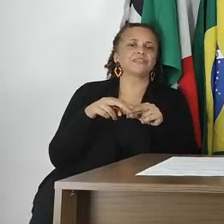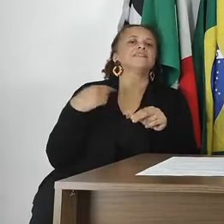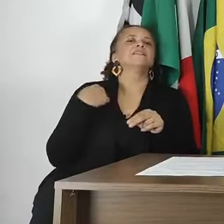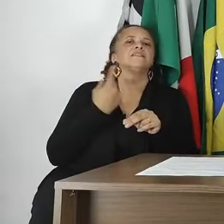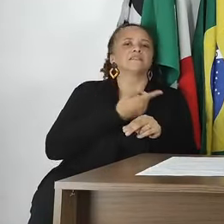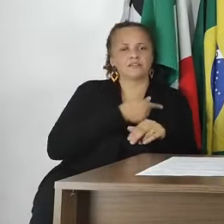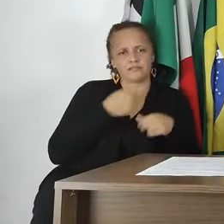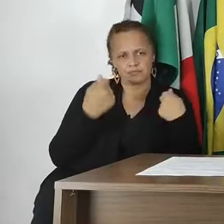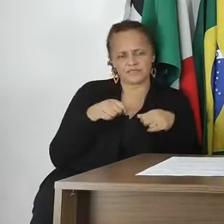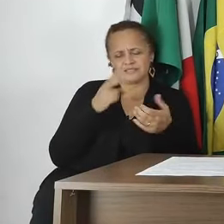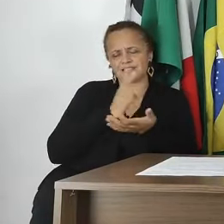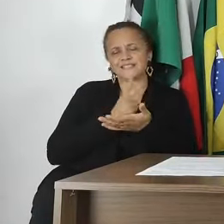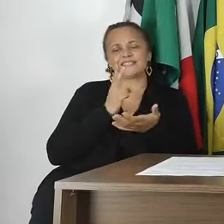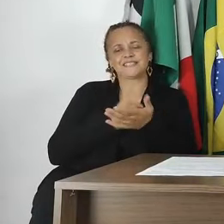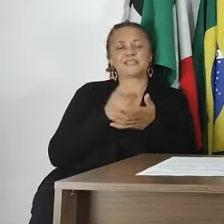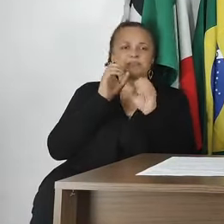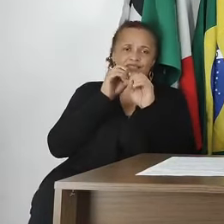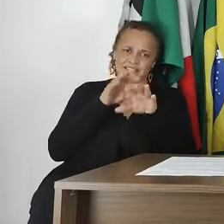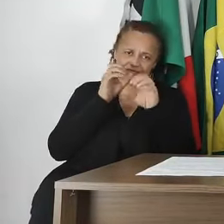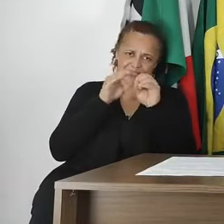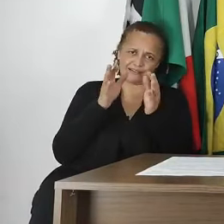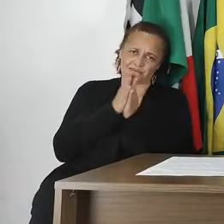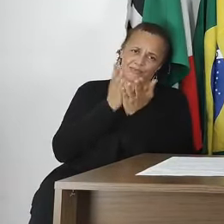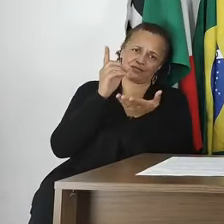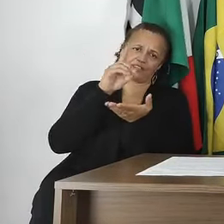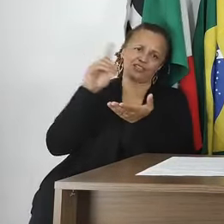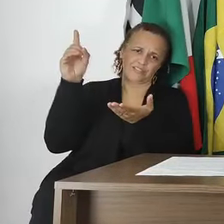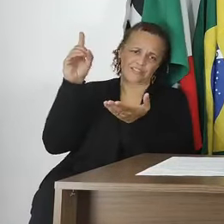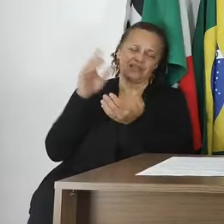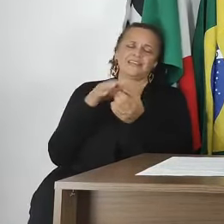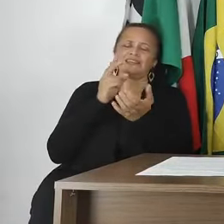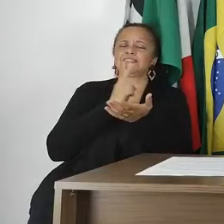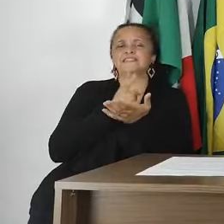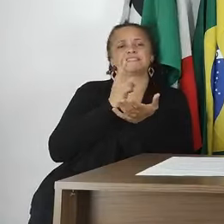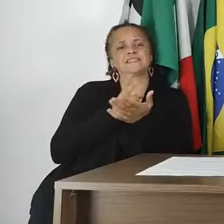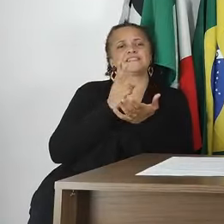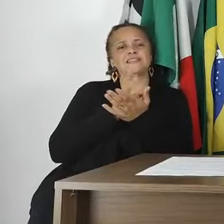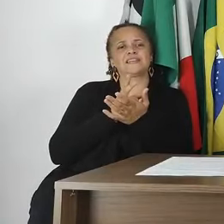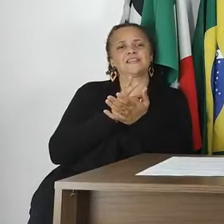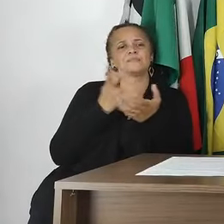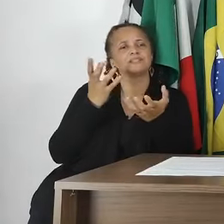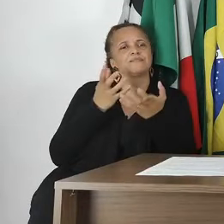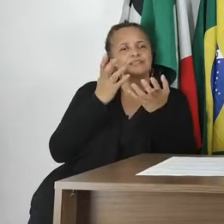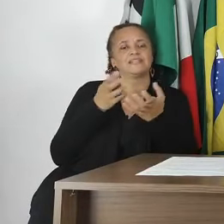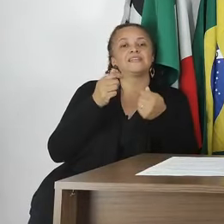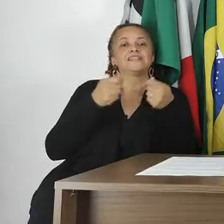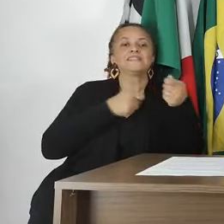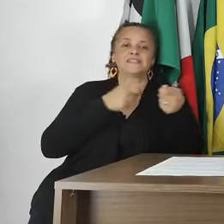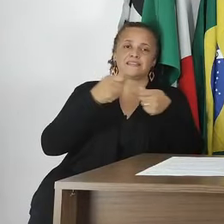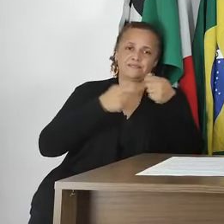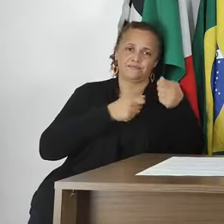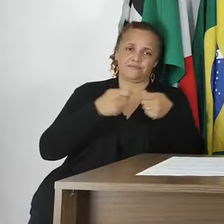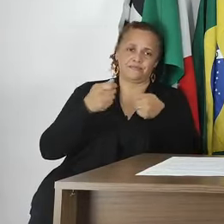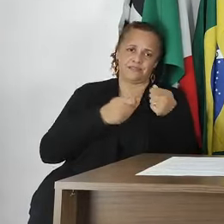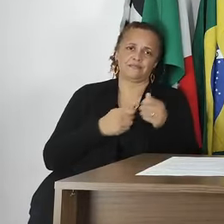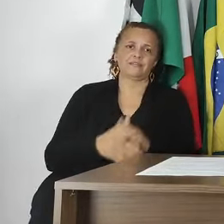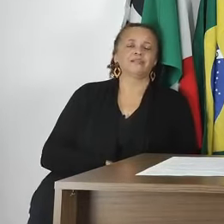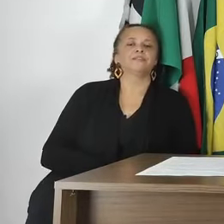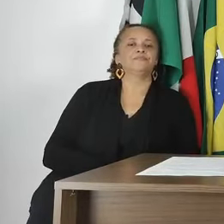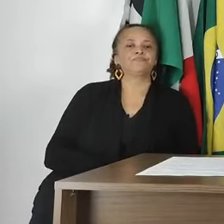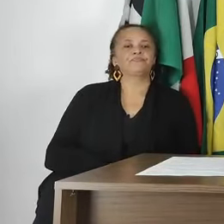sempre pregando essa palavra e sempre trazendo para dentro de nós esse desejo de estar servindo. Participar da